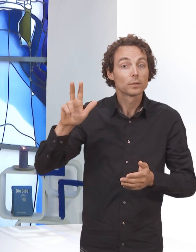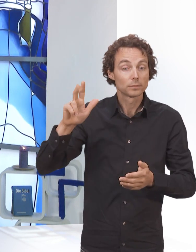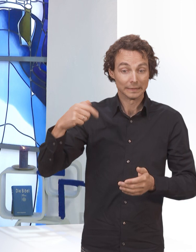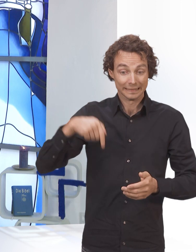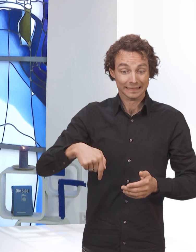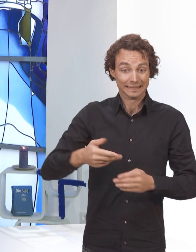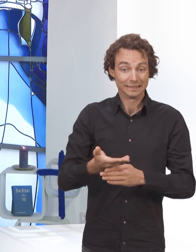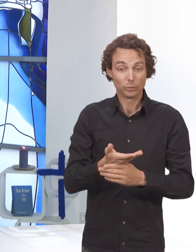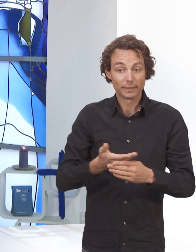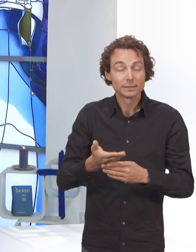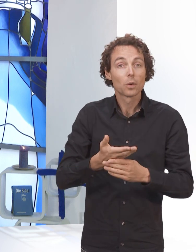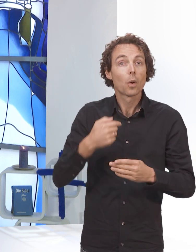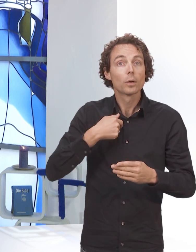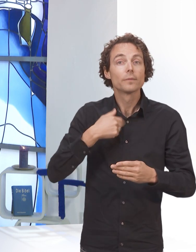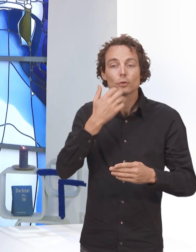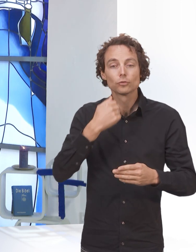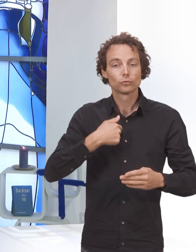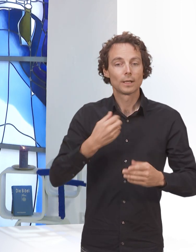dieser Situation als Licht des Lebens